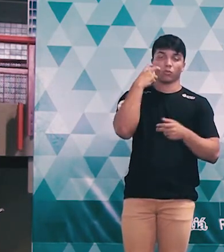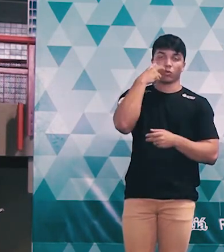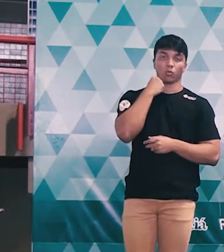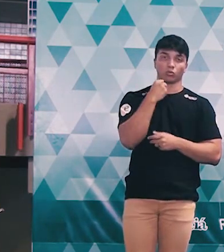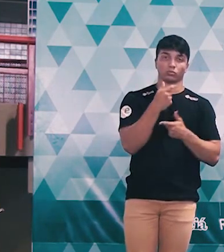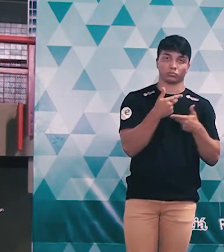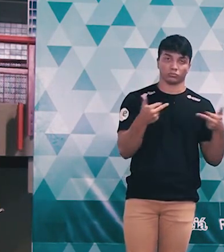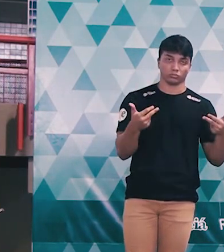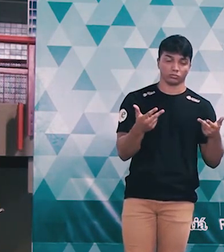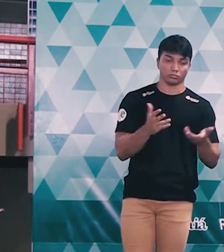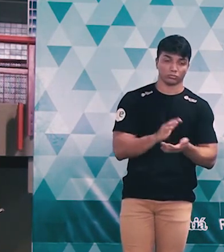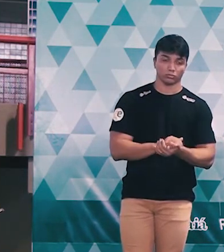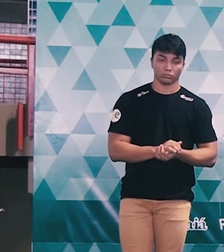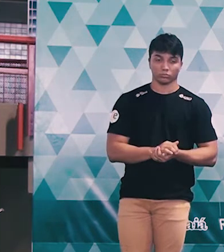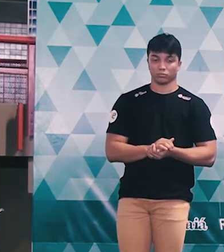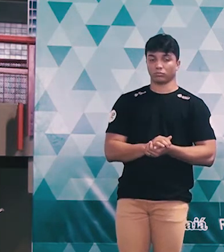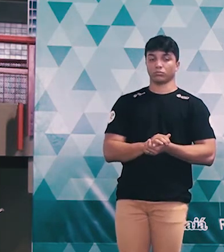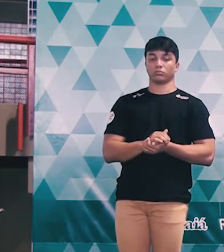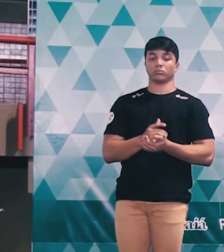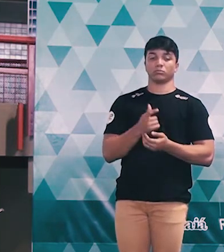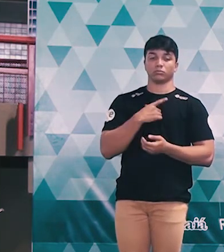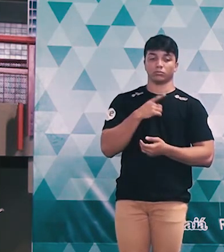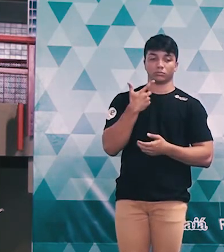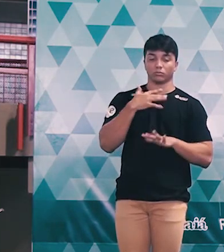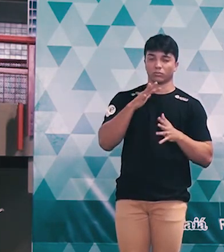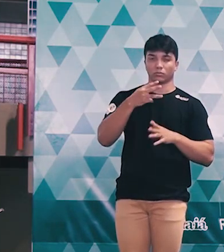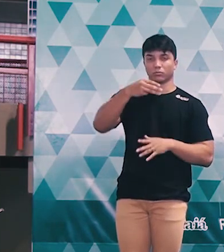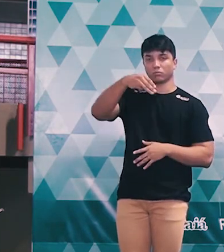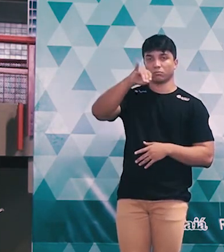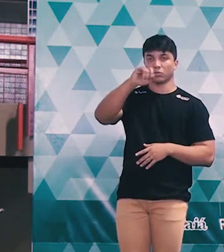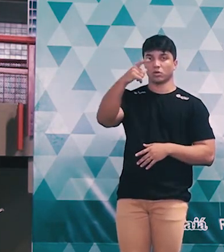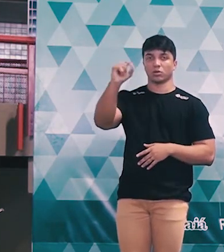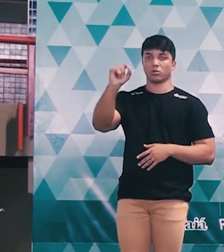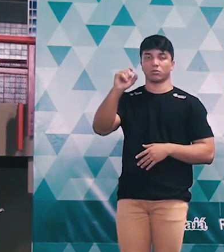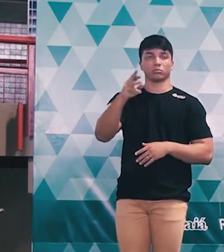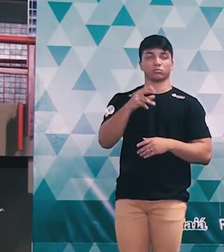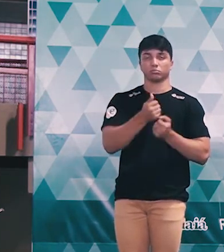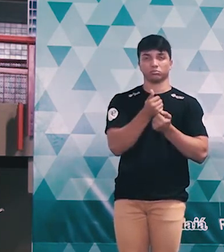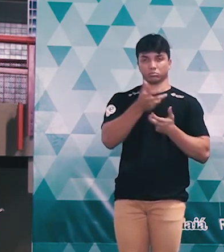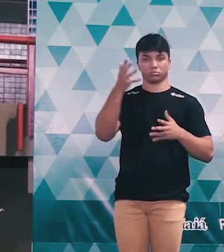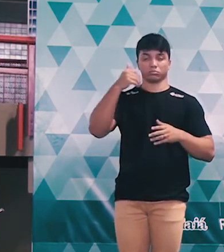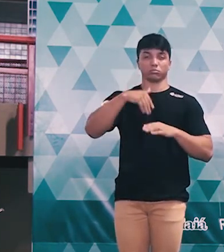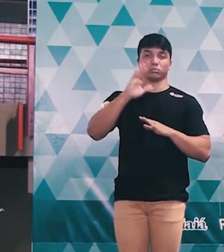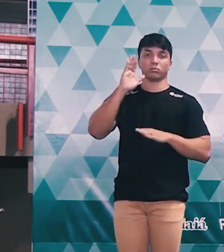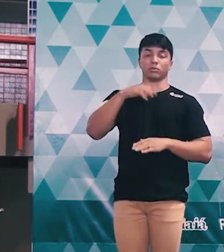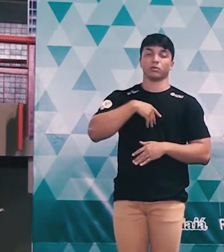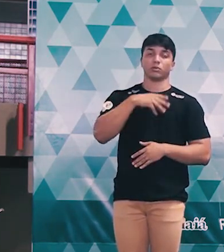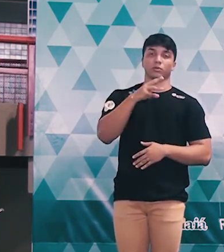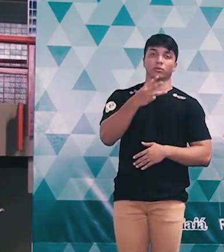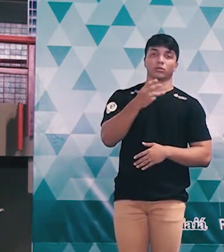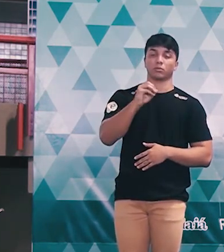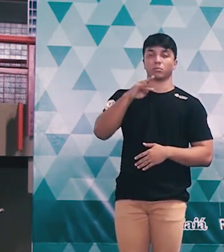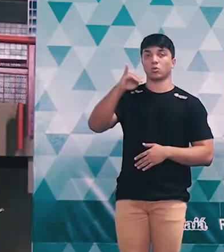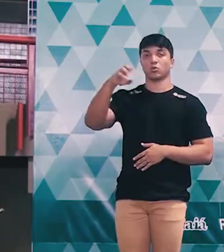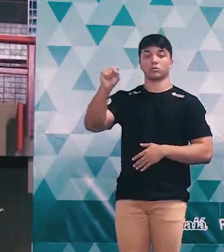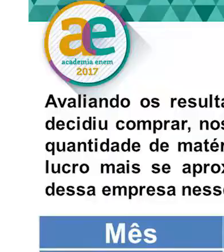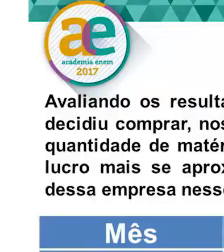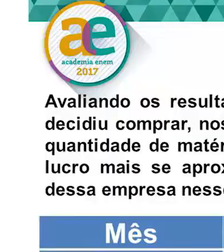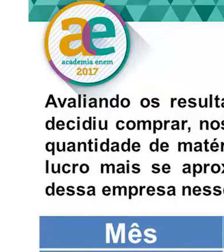ó, certamente deve ser em milhão, sei lá, ou milhares. Então, em milhões de reais,